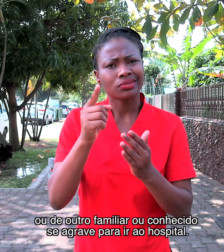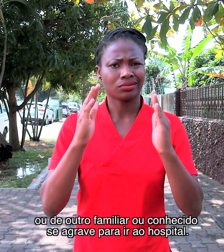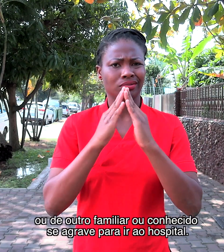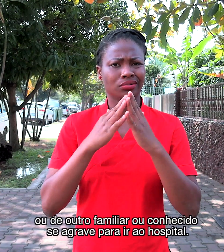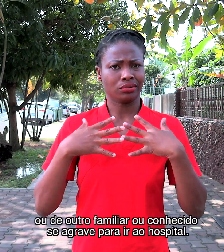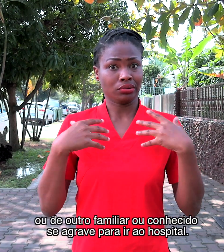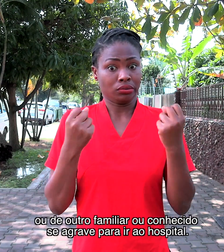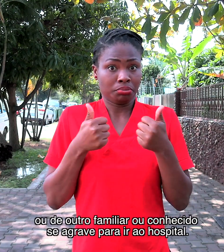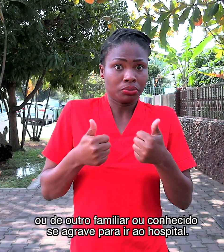para ir ao hospital.